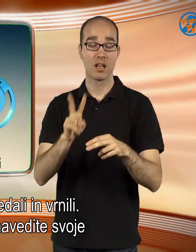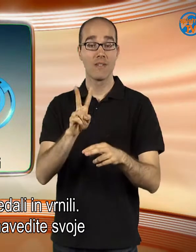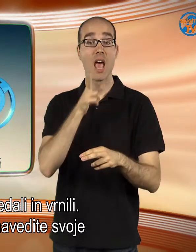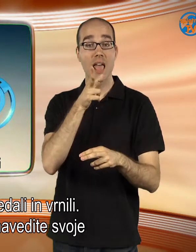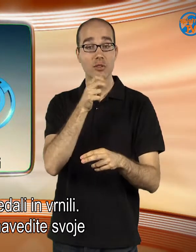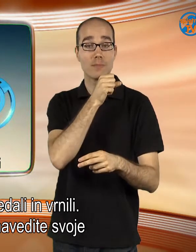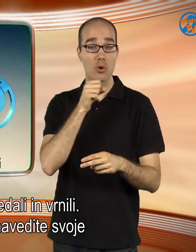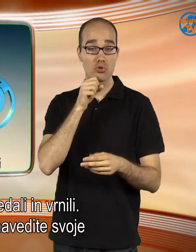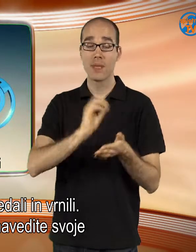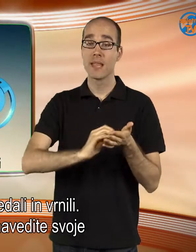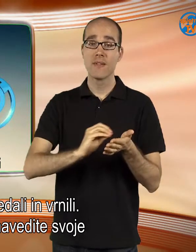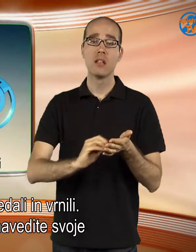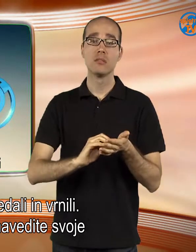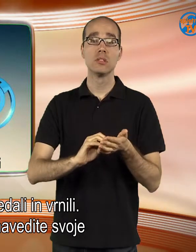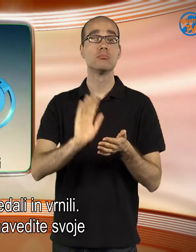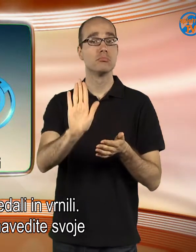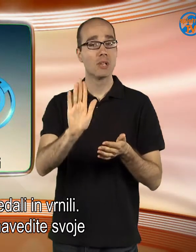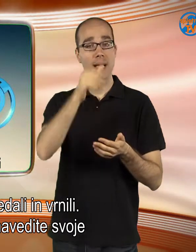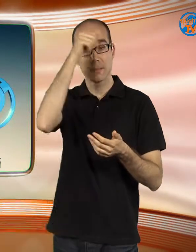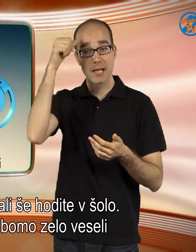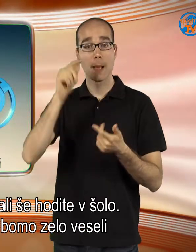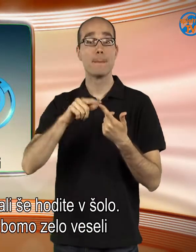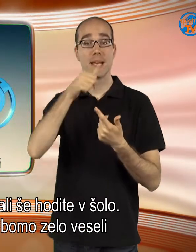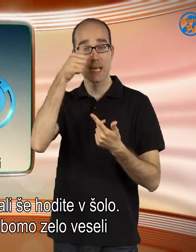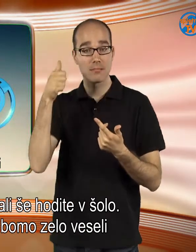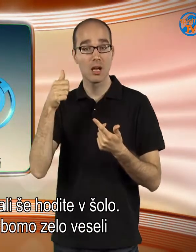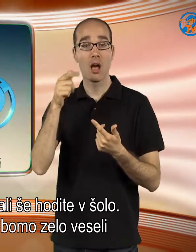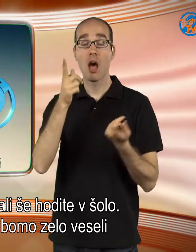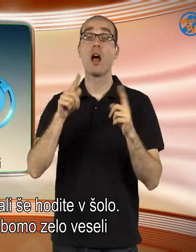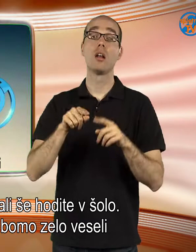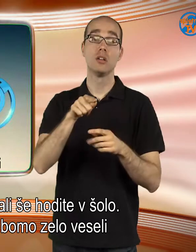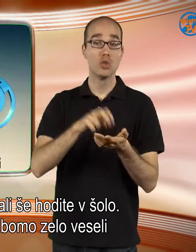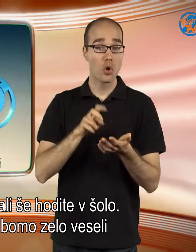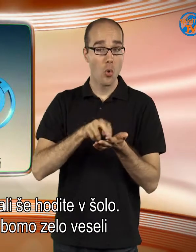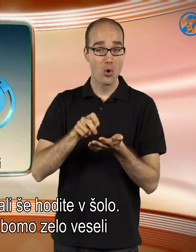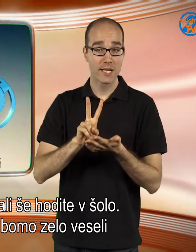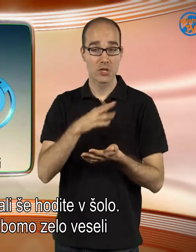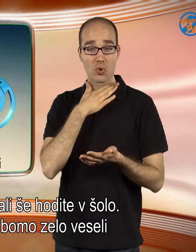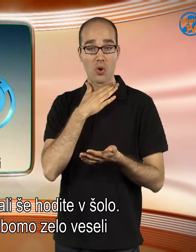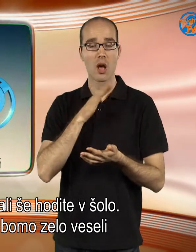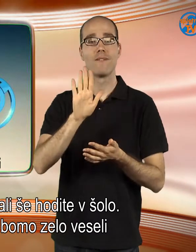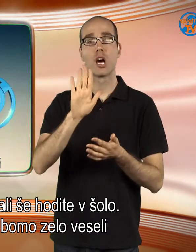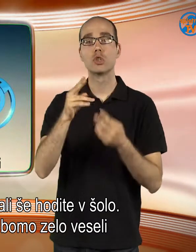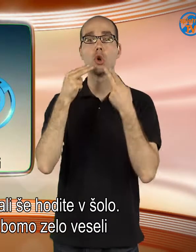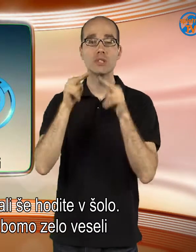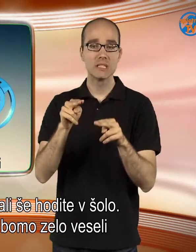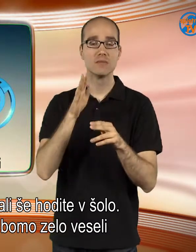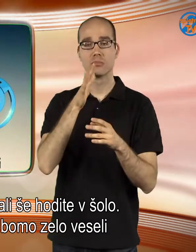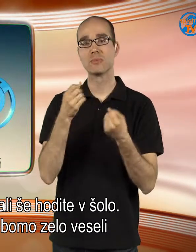V e-pismu navedite svoje ime in priimek in ali še hodite v šolo. Vašega odziva bomo